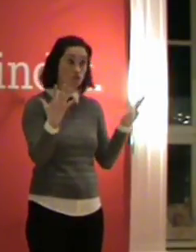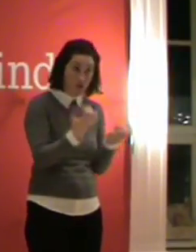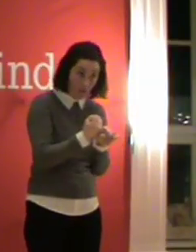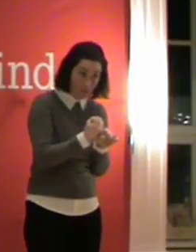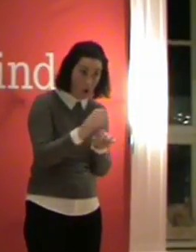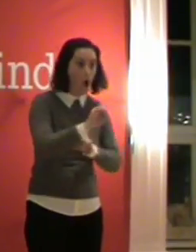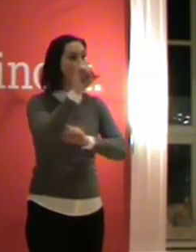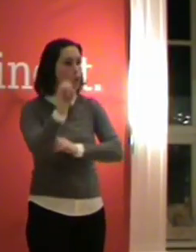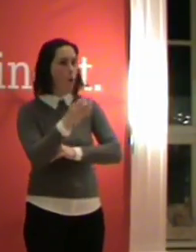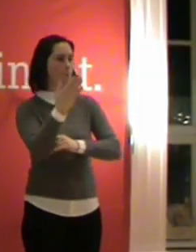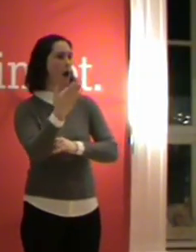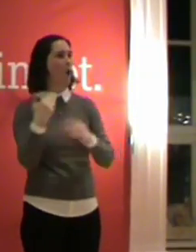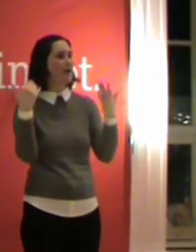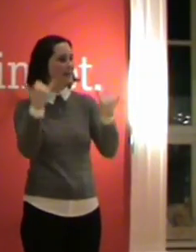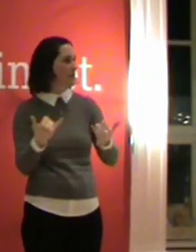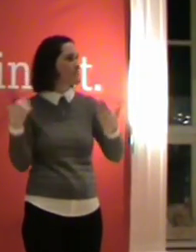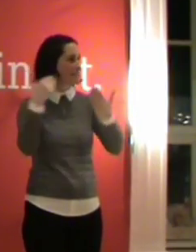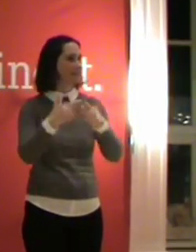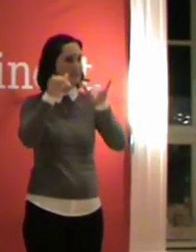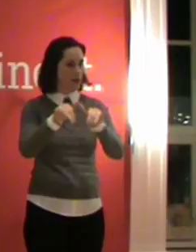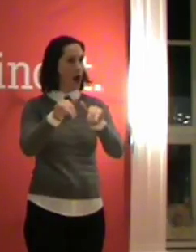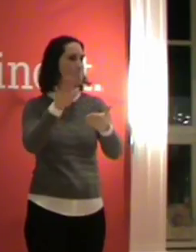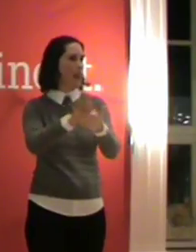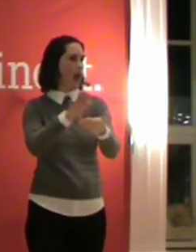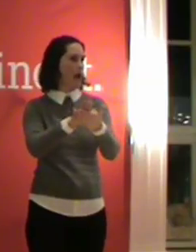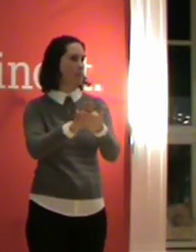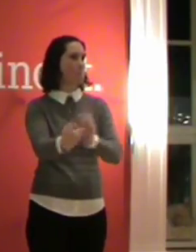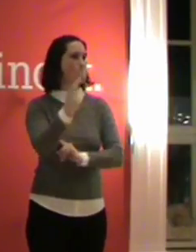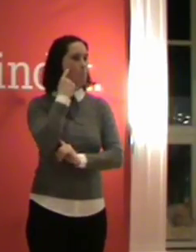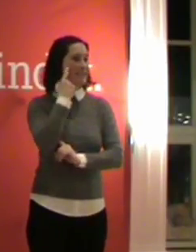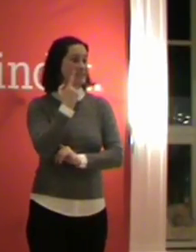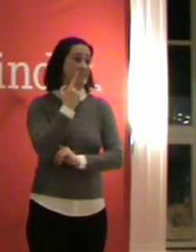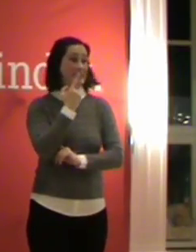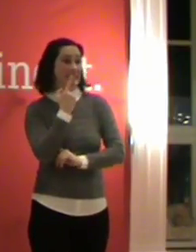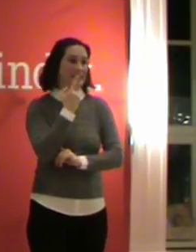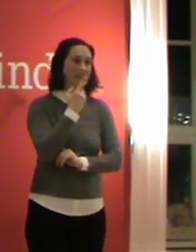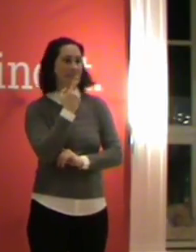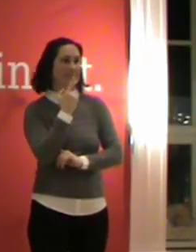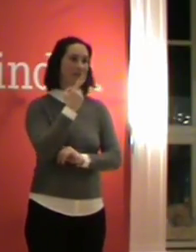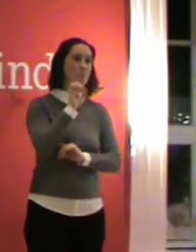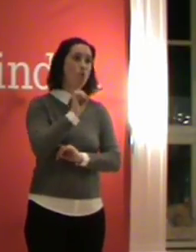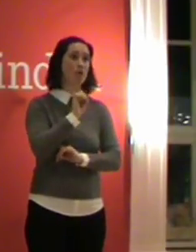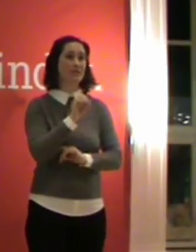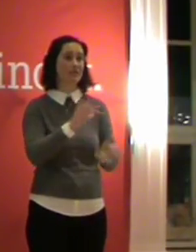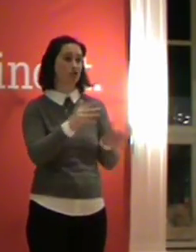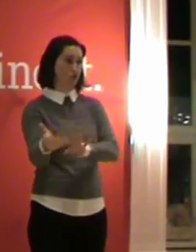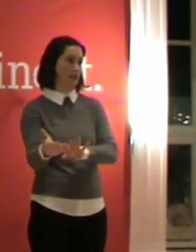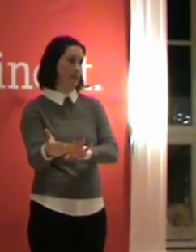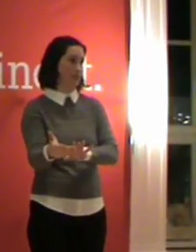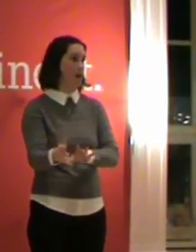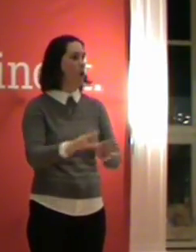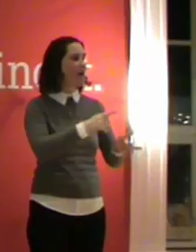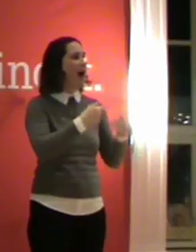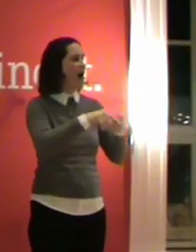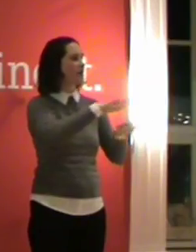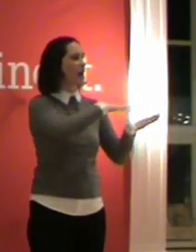dass Europa in der bisherigen Form erhalten wird? Im Moment spricht alles dagegen. Und ganz, ganz viele Linke außerhalb dieses